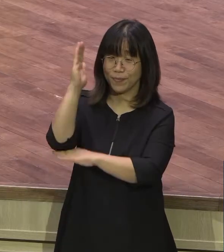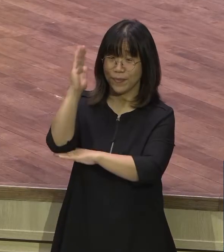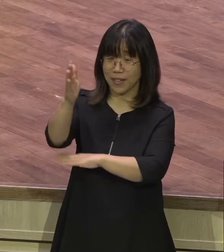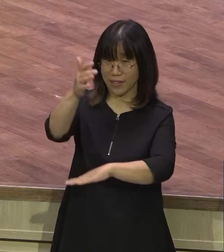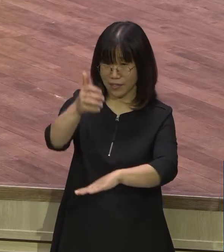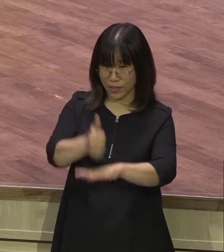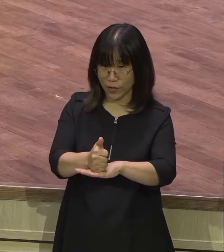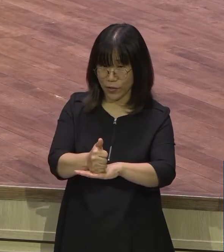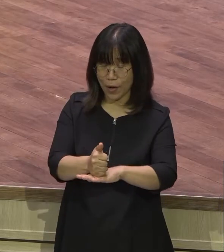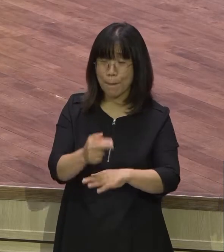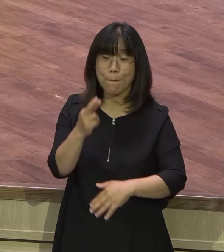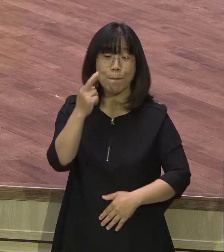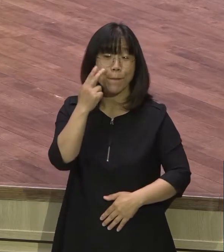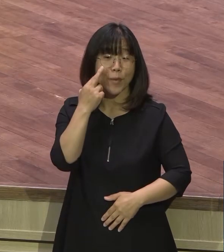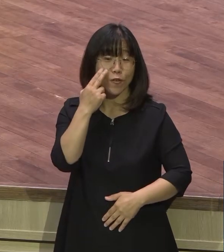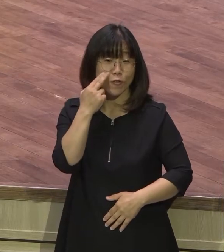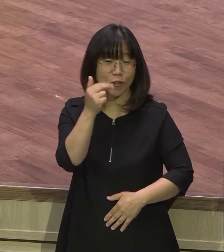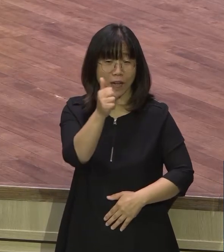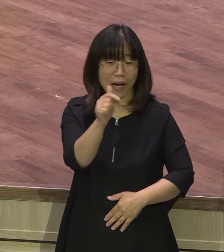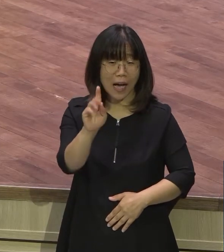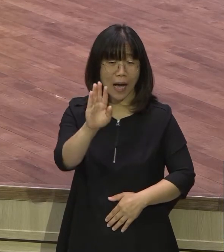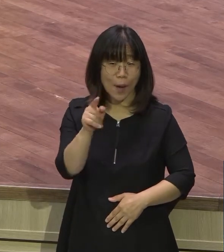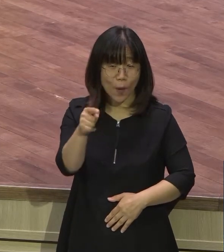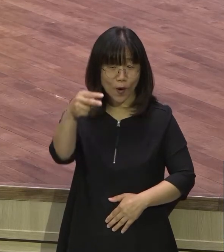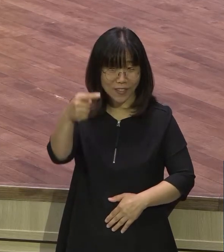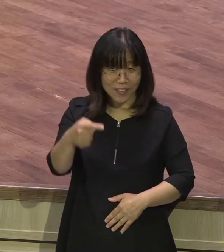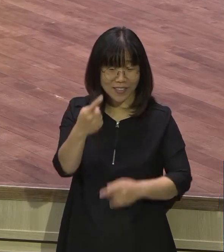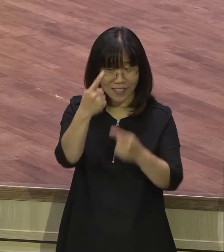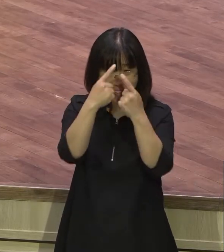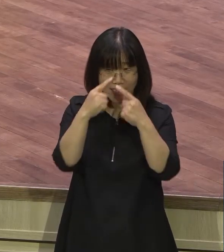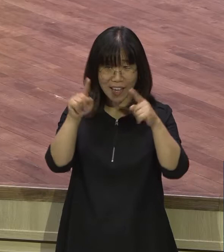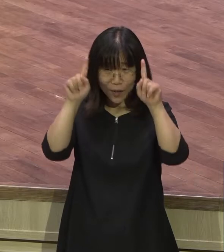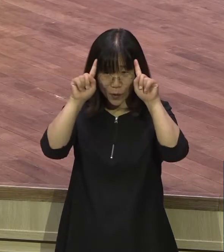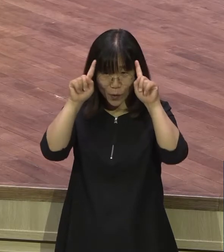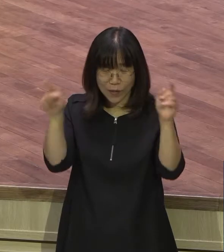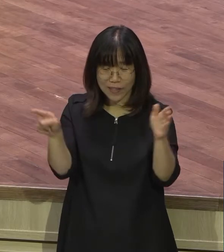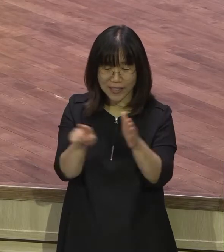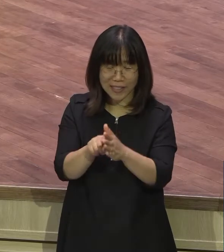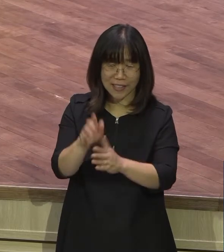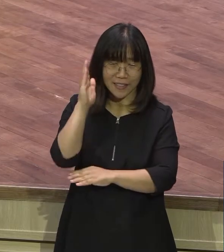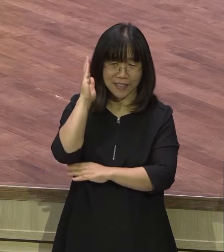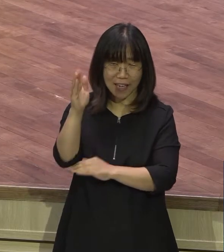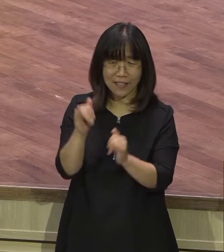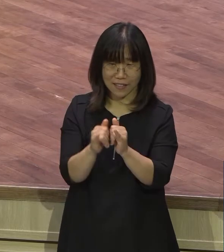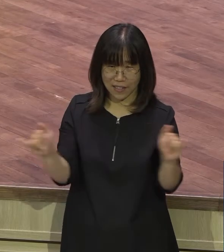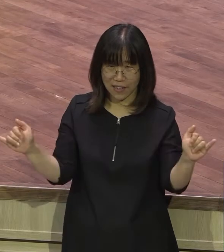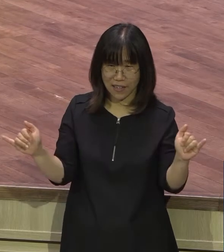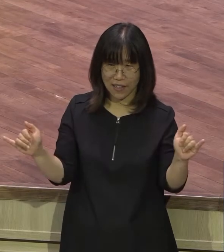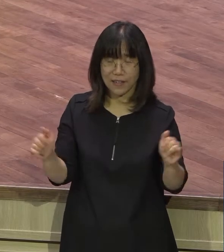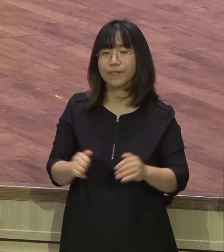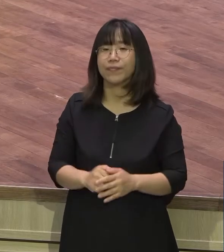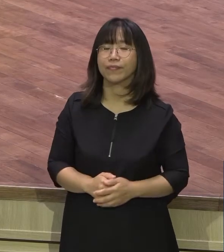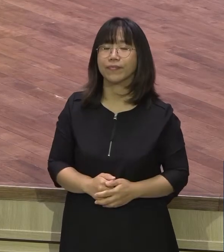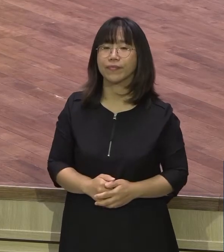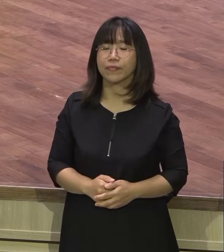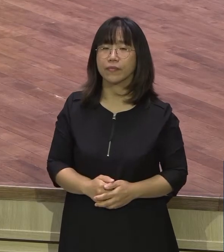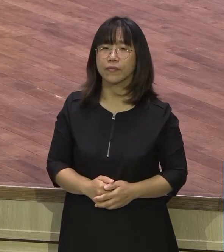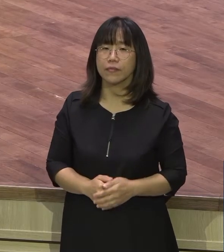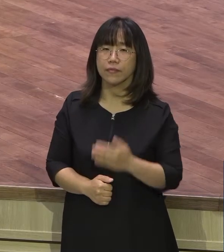미국 하바드 대학교 유명한 신학자 하비 콕스라는 사람입니다 하비 콕스 교수가 이런 말에서